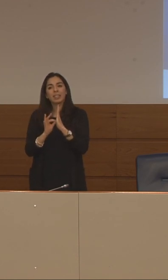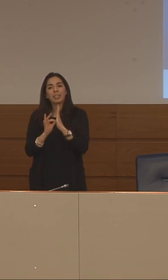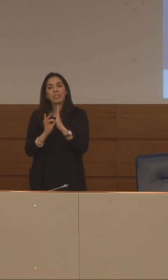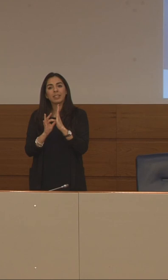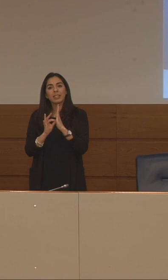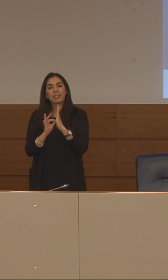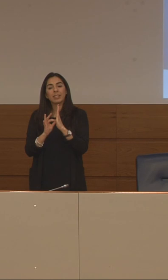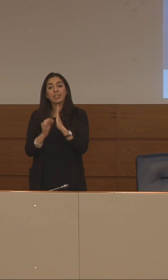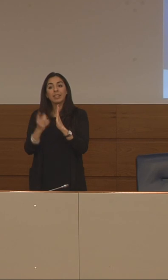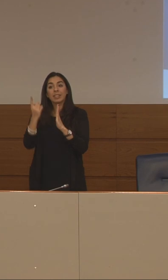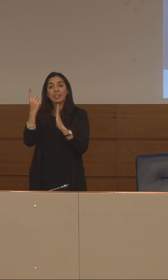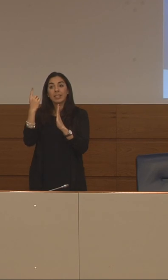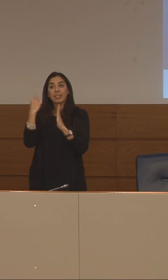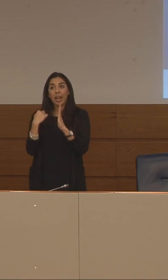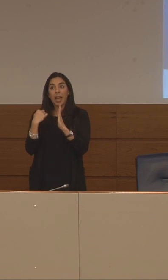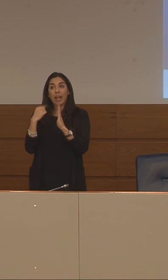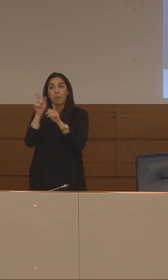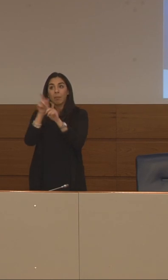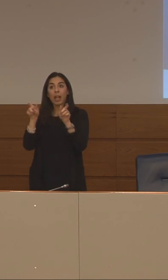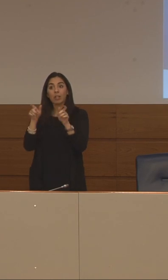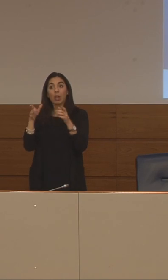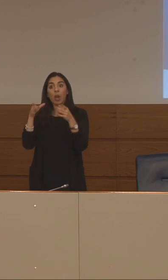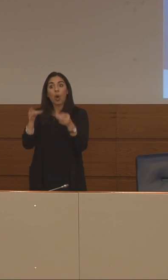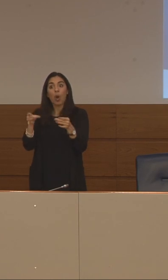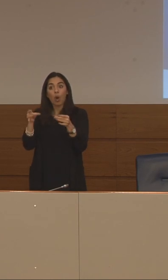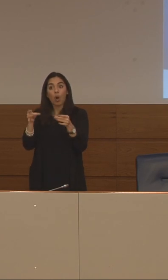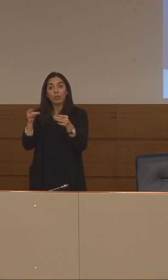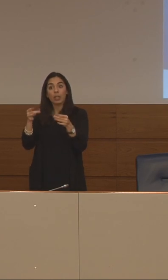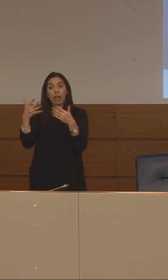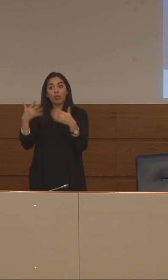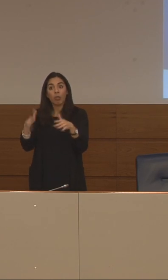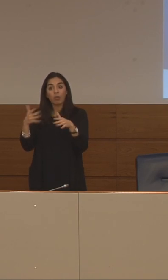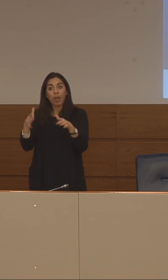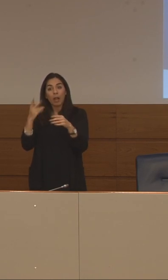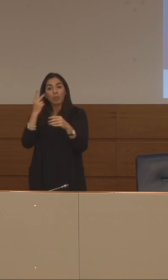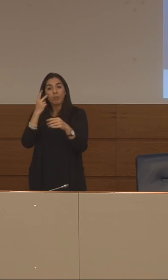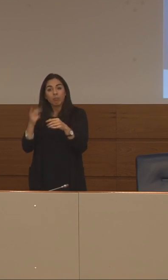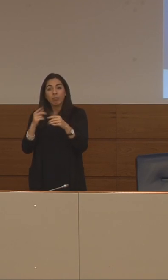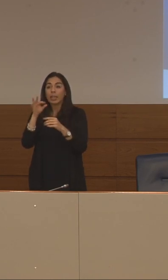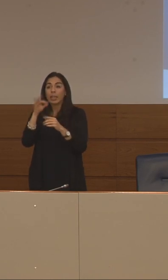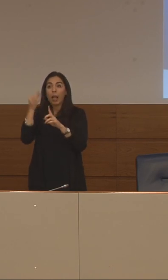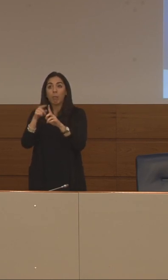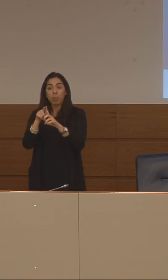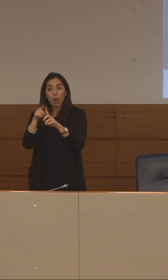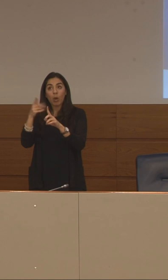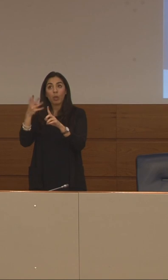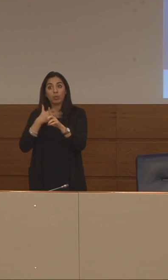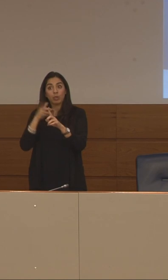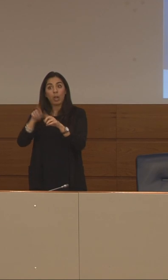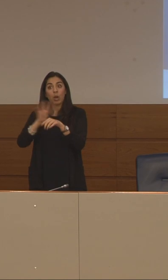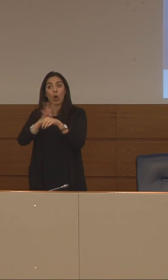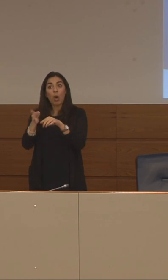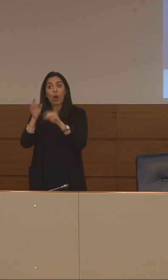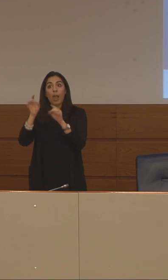delle persone contagiate con esito positivo in isolamento domiciliare